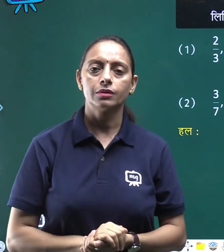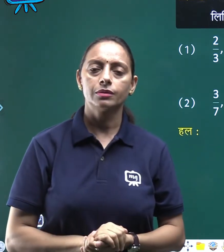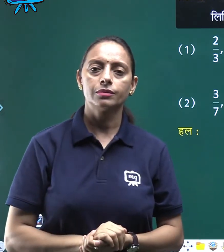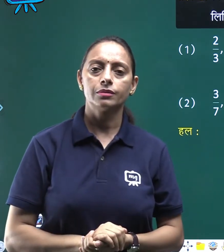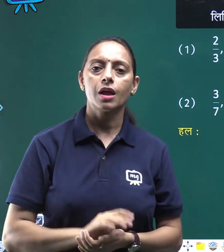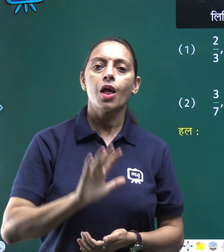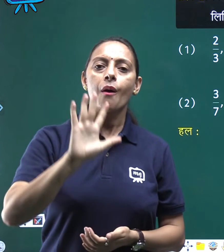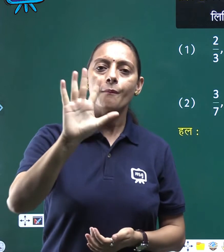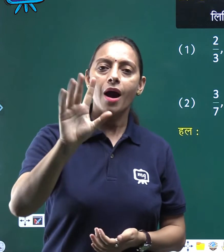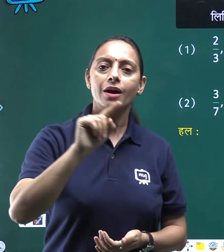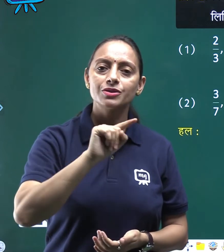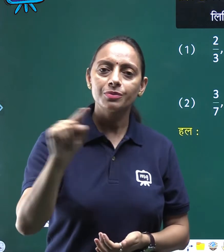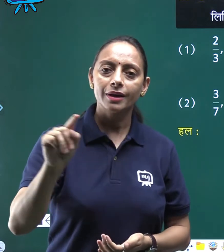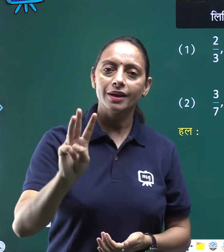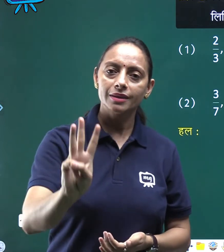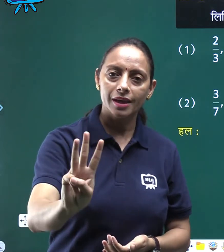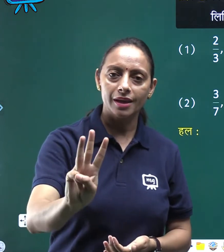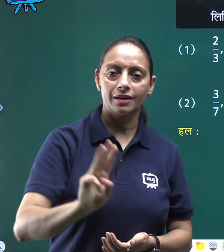पांच बटा तीन,